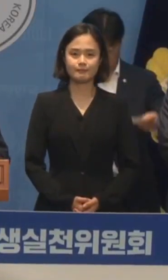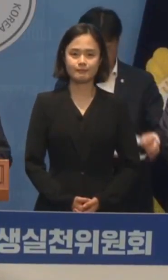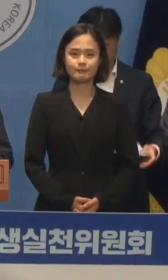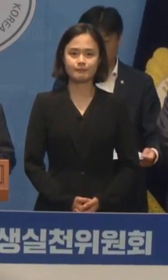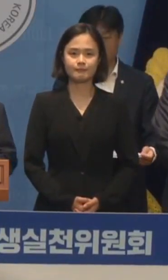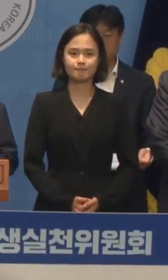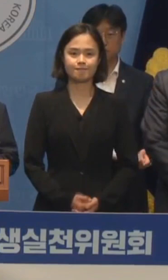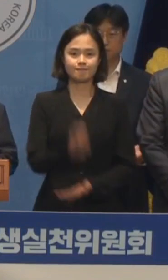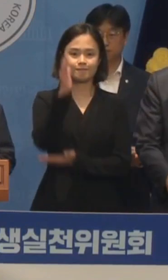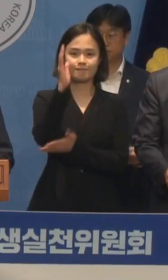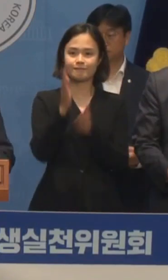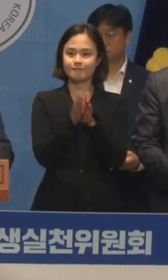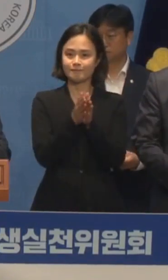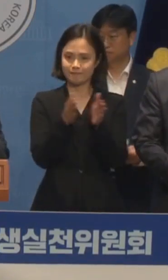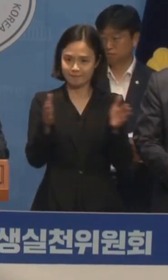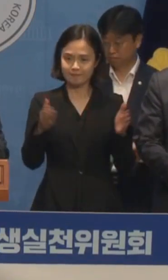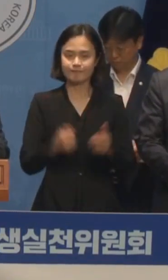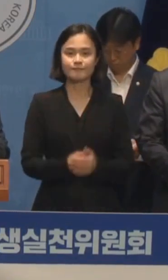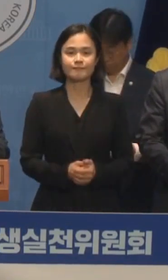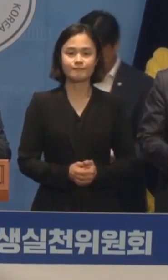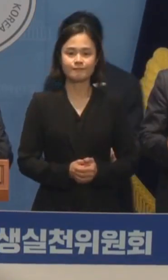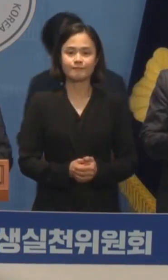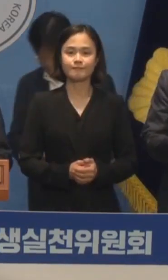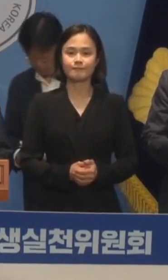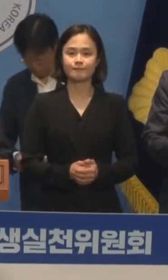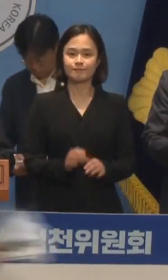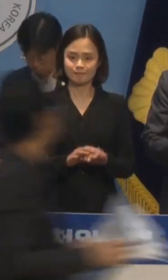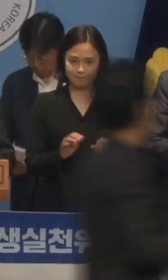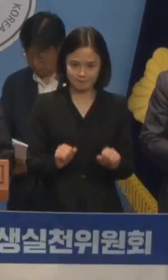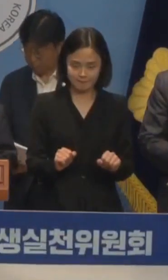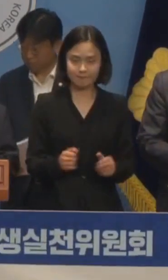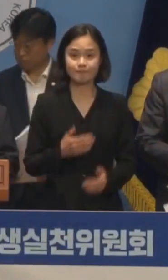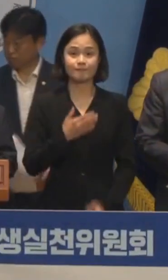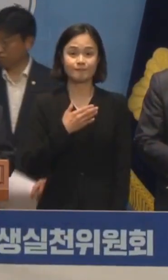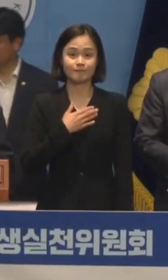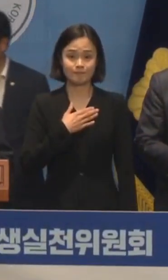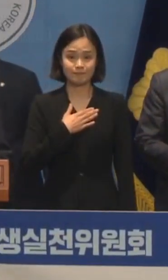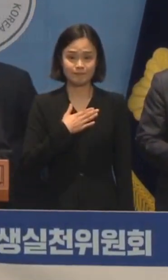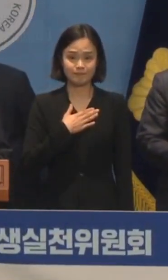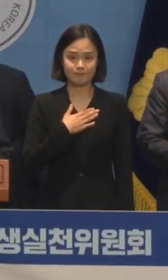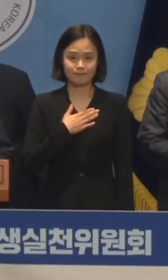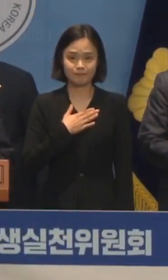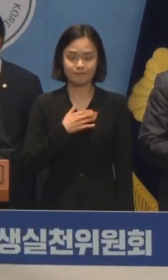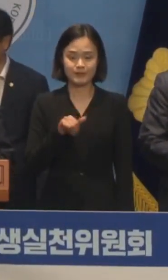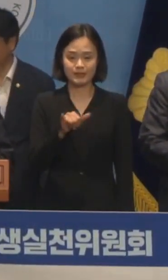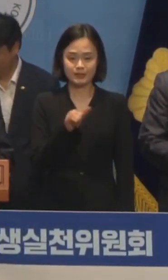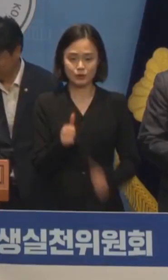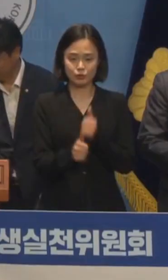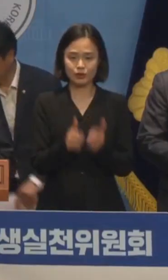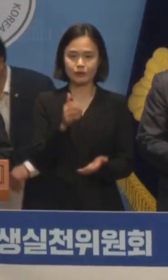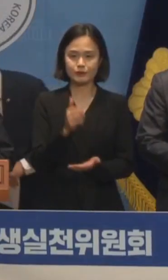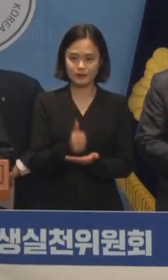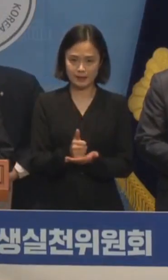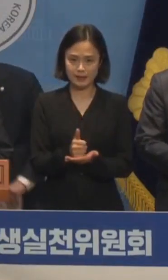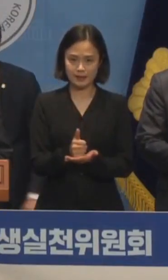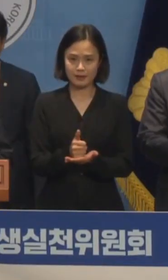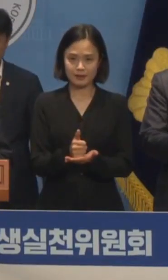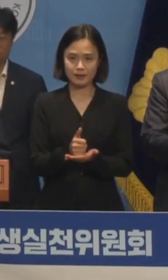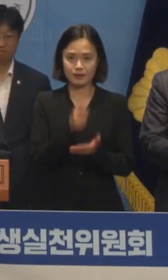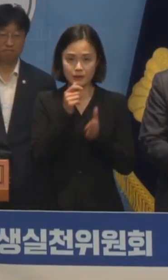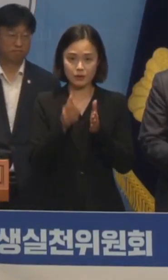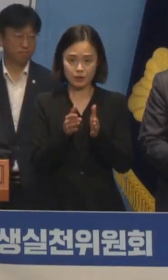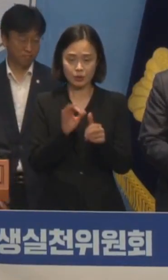네, 시작하겠습니다. 예, 저는 신임 을지로 위원장입니다. 경기도 안양시